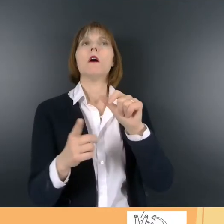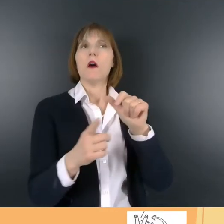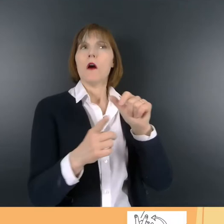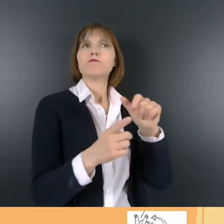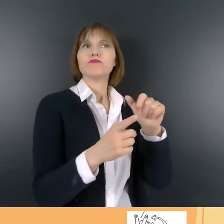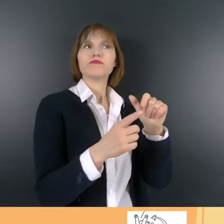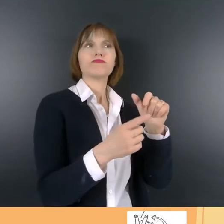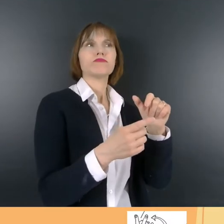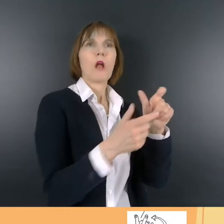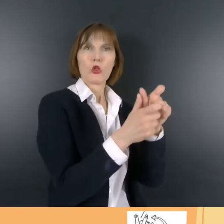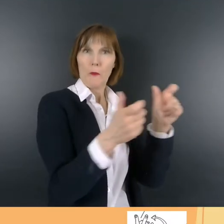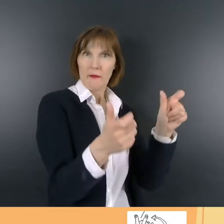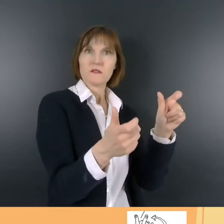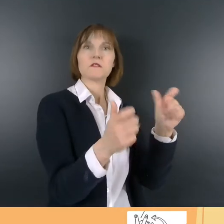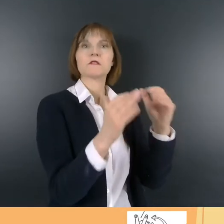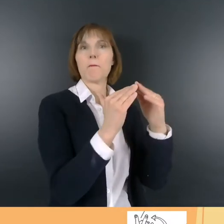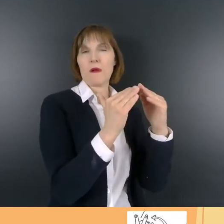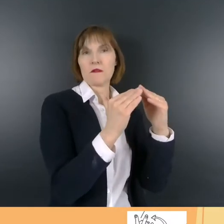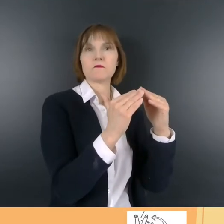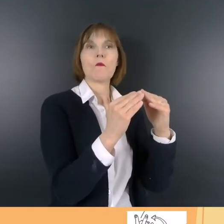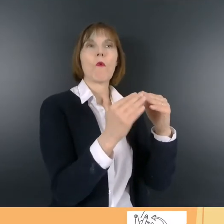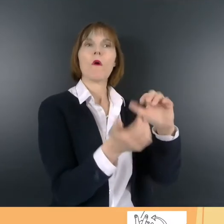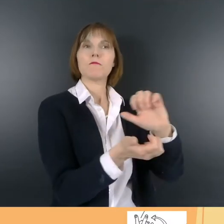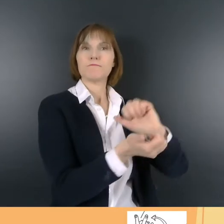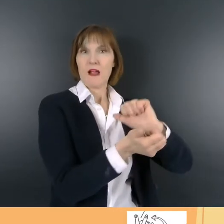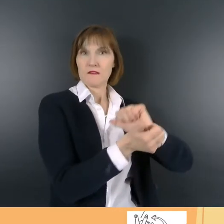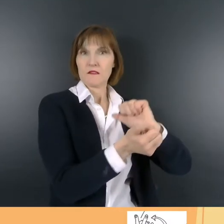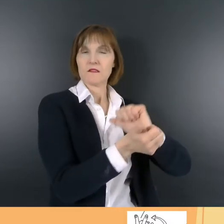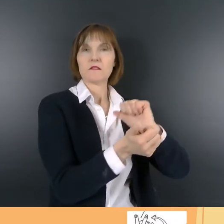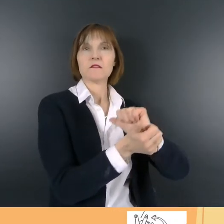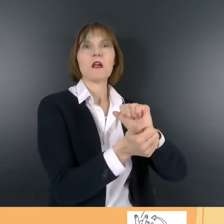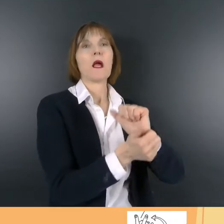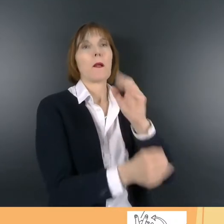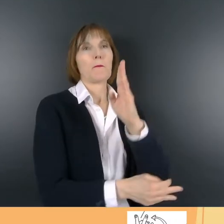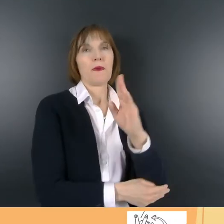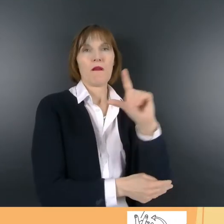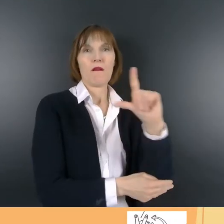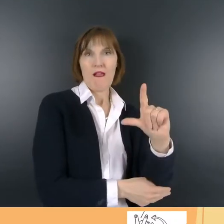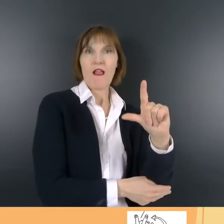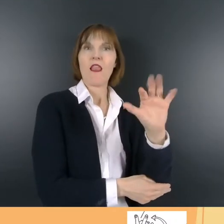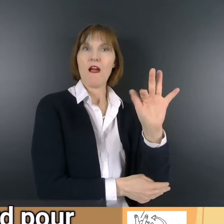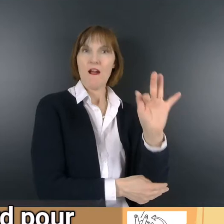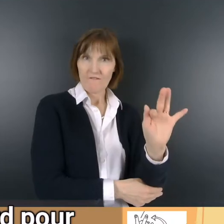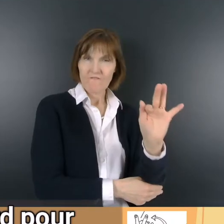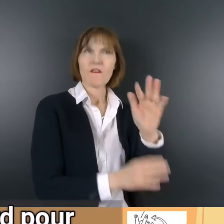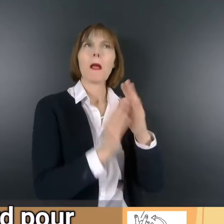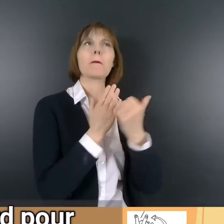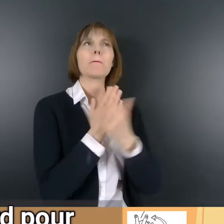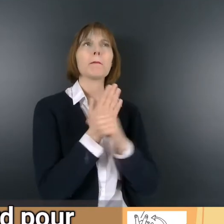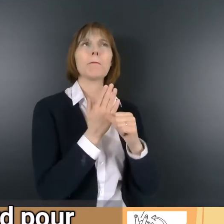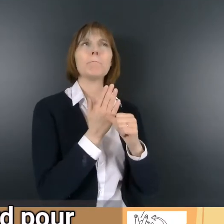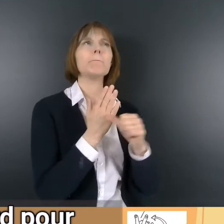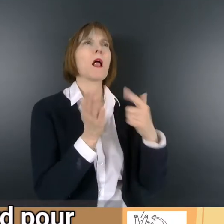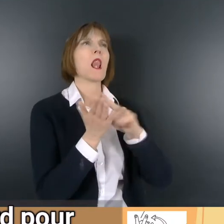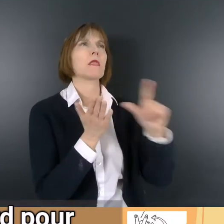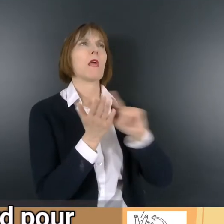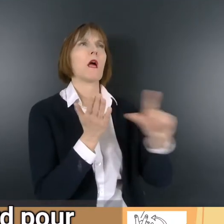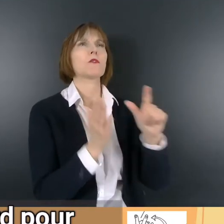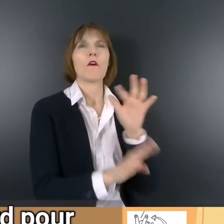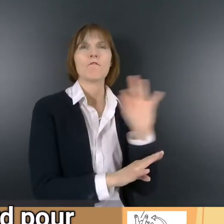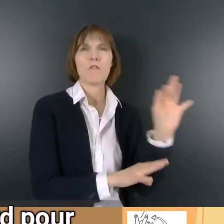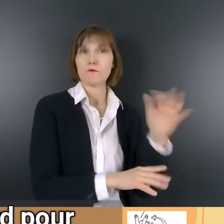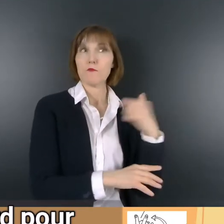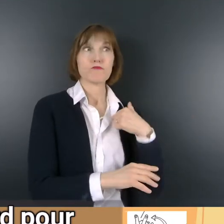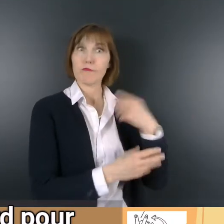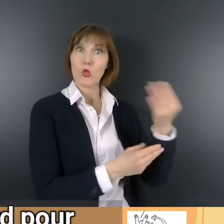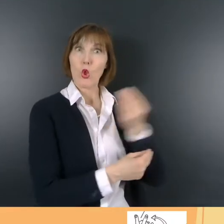'édition et de production BLF, Bible, littérature, France, je crois que c'est ça. J'ai le raccord pour utiliser toutes les images.